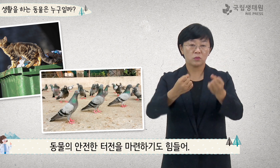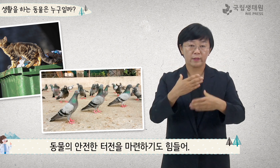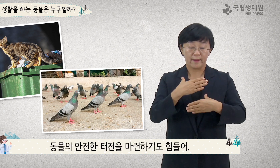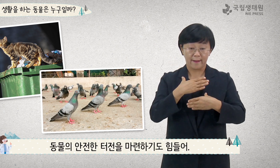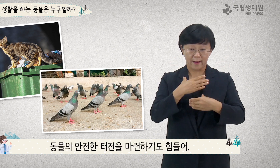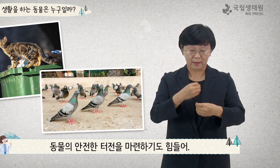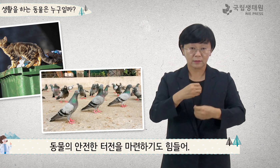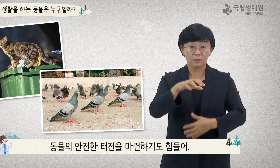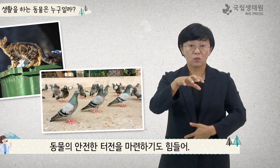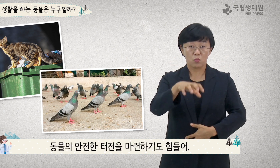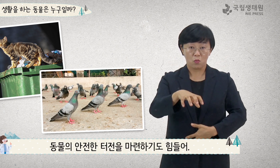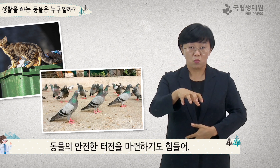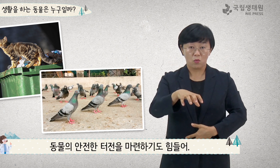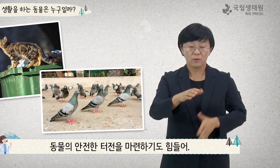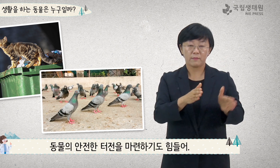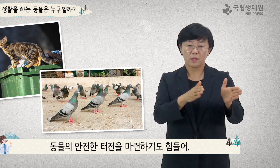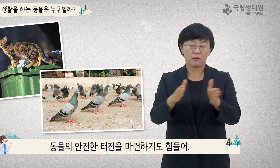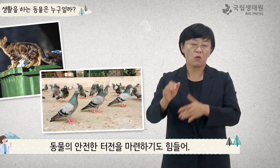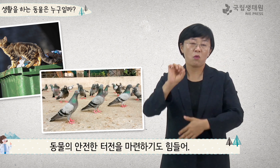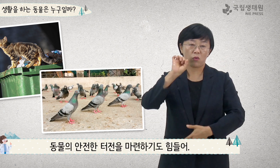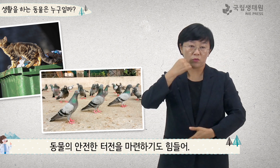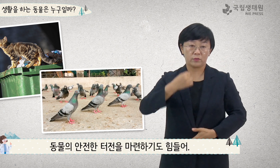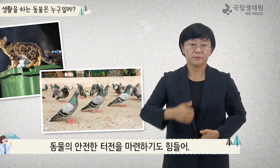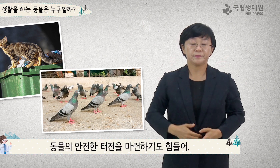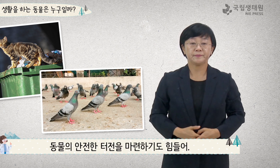안전한 터전을 마련하기도 힘들어.